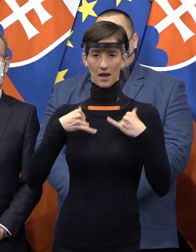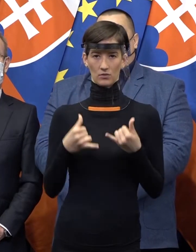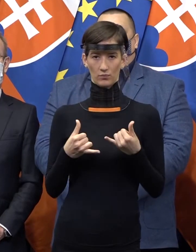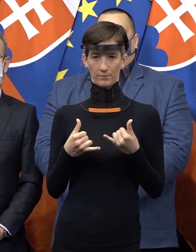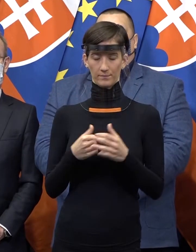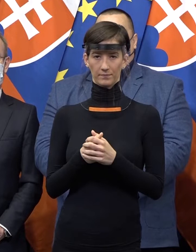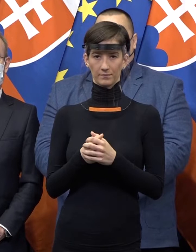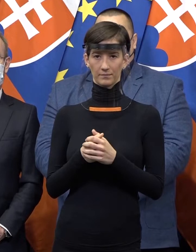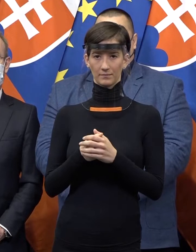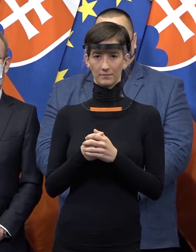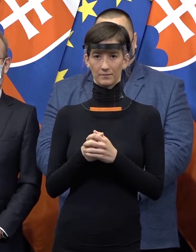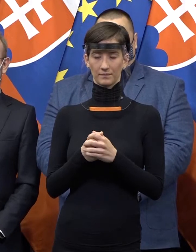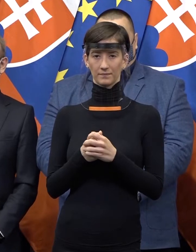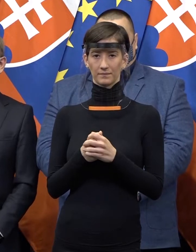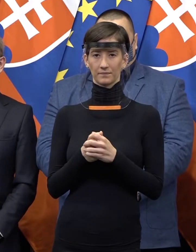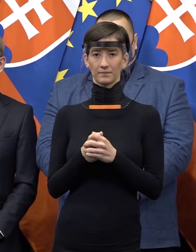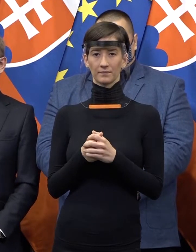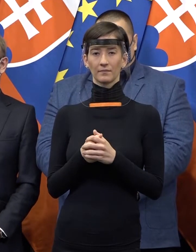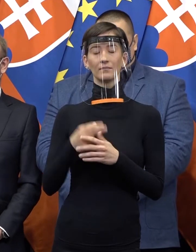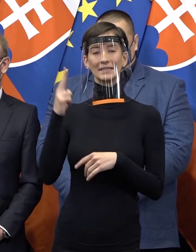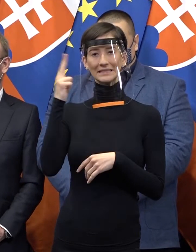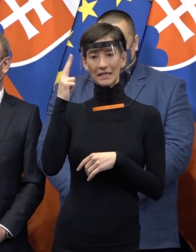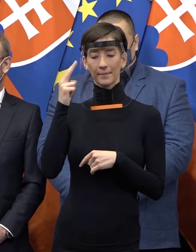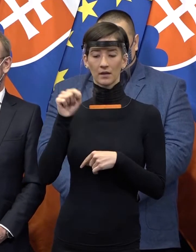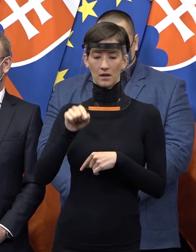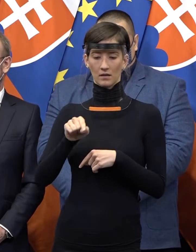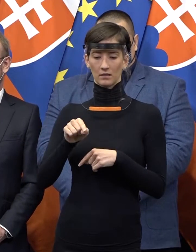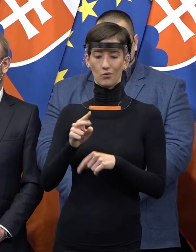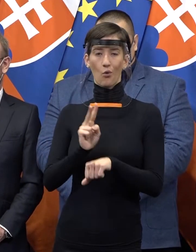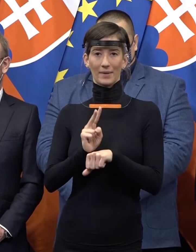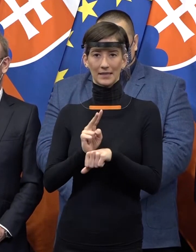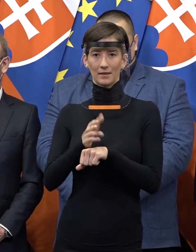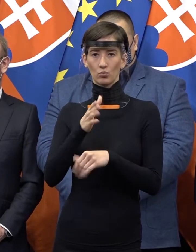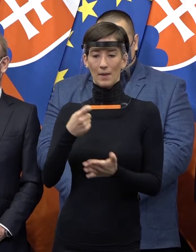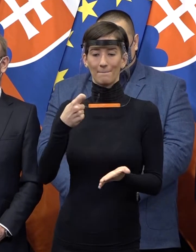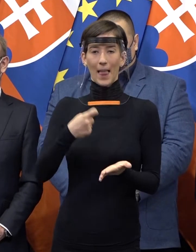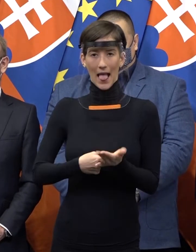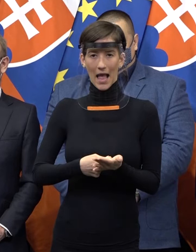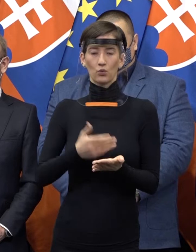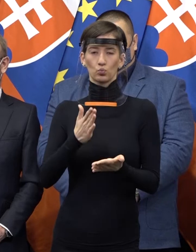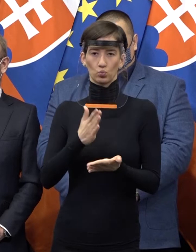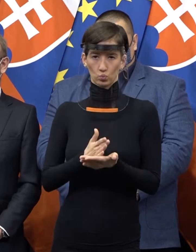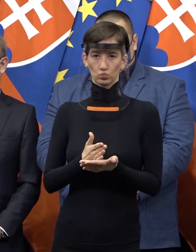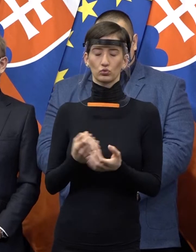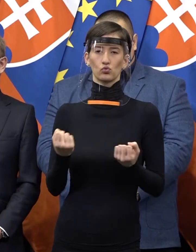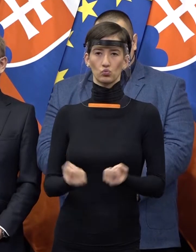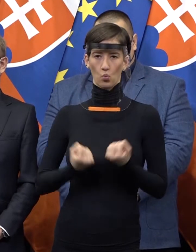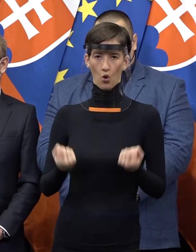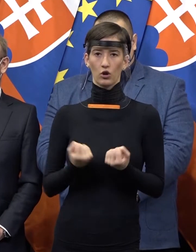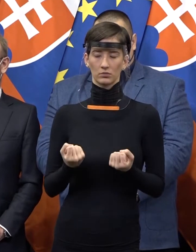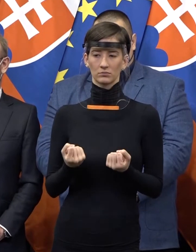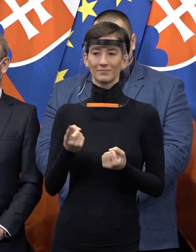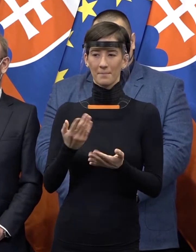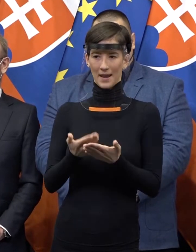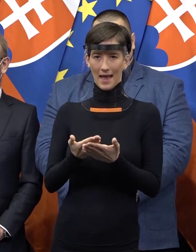vo štvrtok večer, práve preto aj to opatrenie bude platiť trochu skorej, aby sme predišli možno takýmto nejakým úmyselným